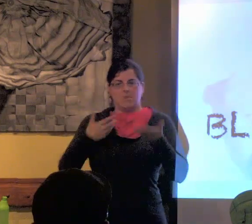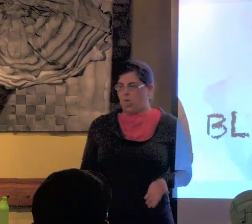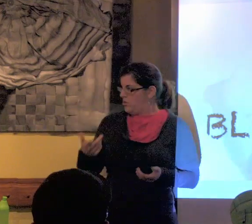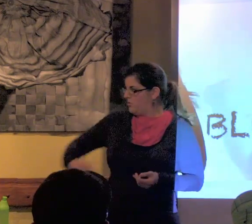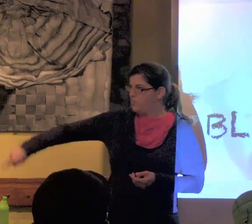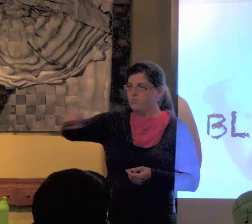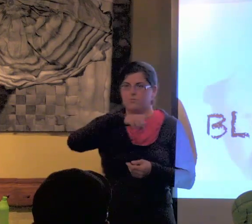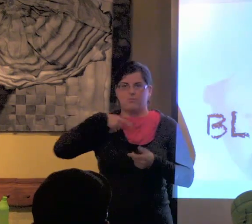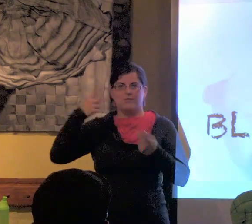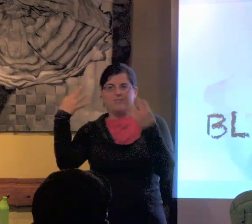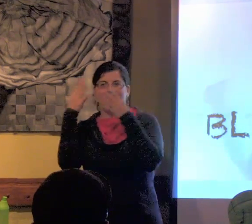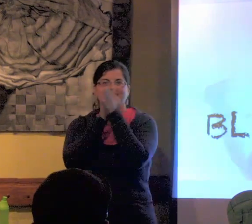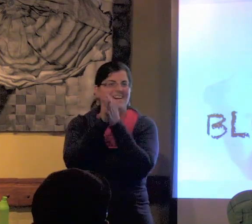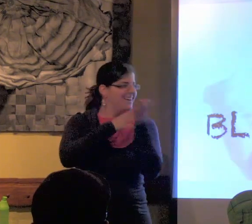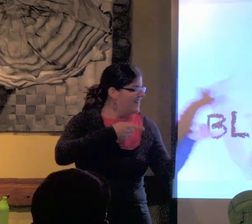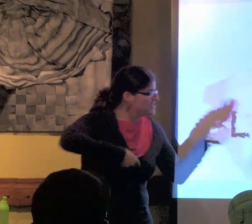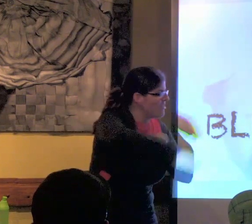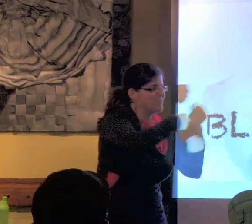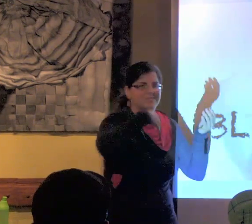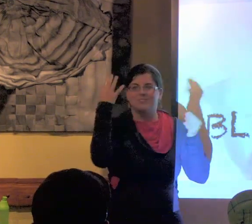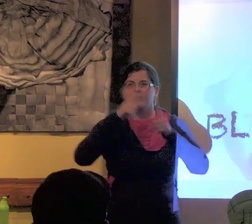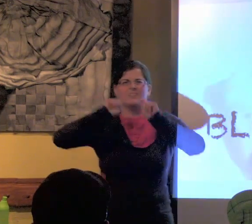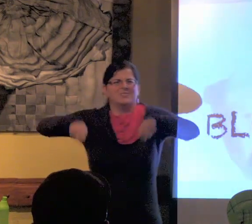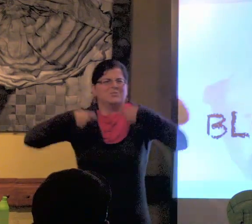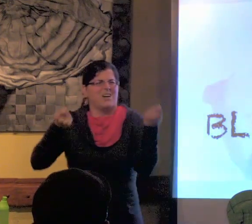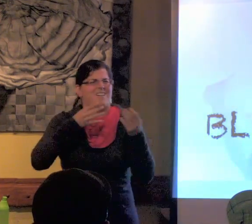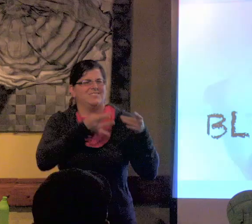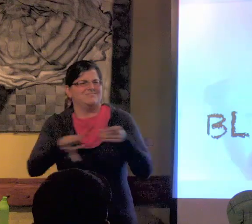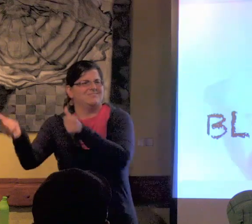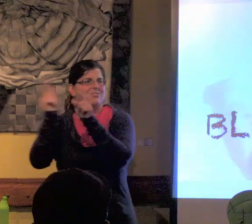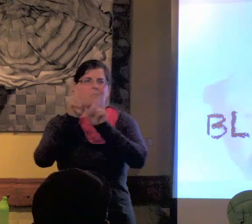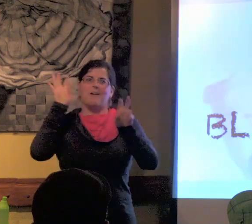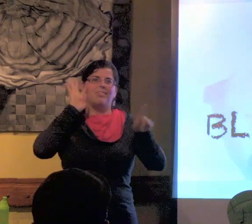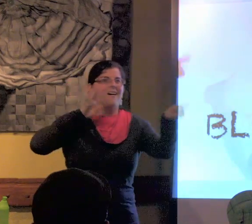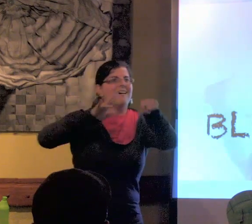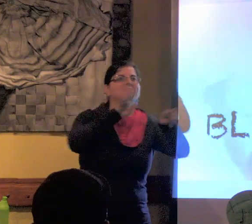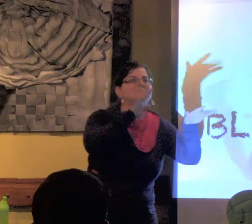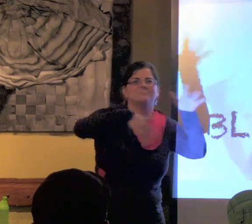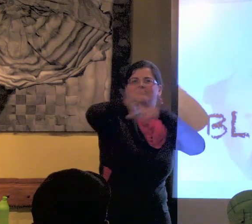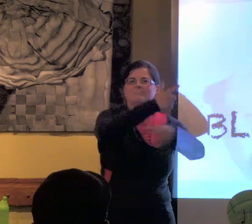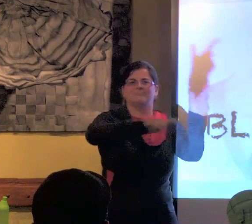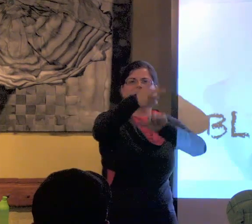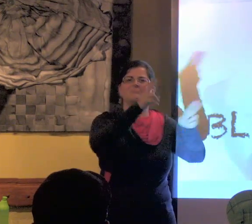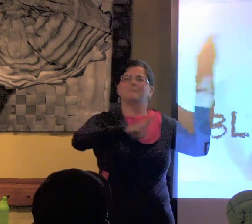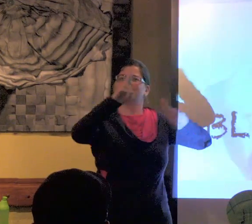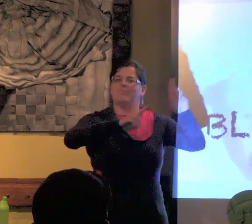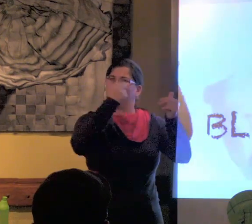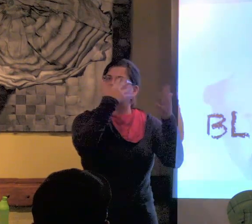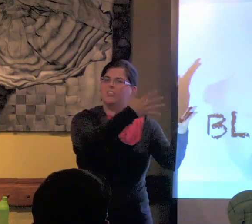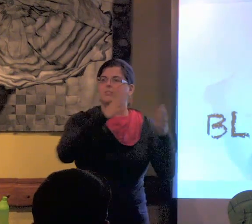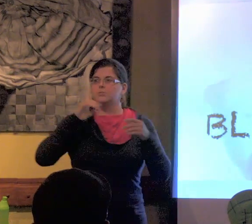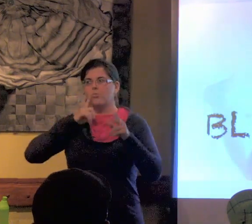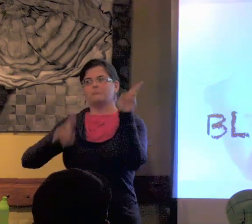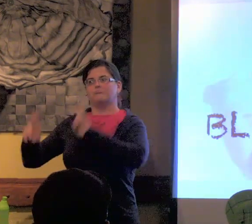Tu sais, comme là, à soir, on est ici ce soir, là, vous écoutez, on échange avec vous, on fait ça naturellement dans notre langue des signes, puis vous, entendant,